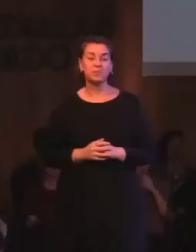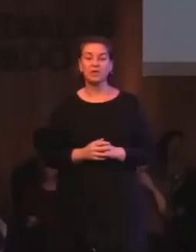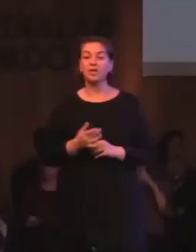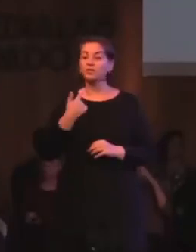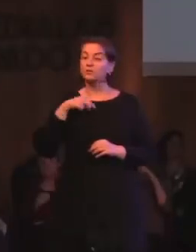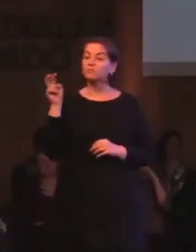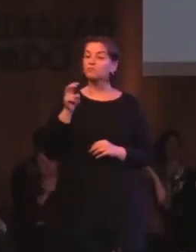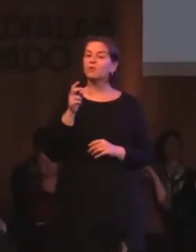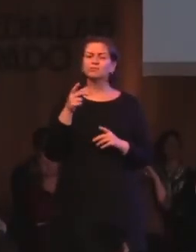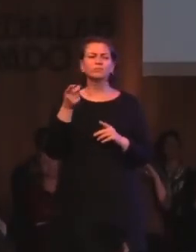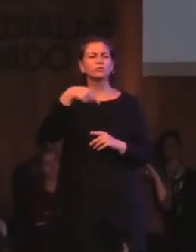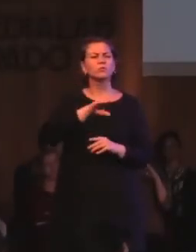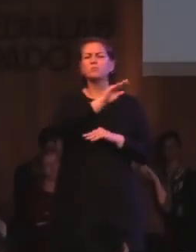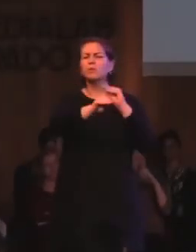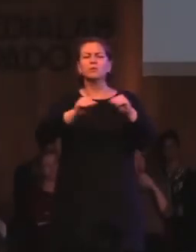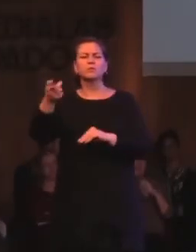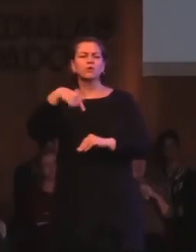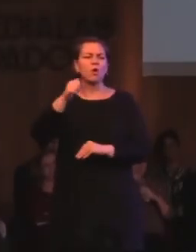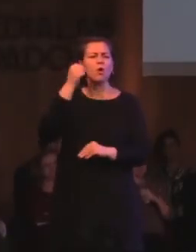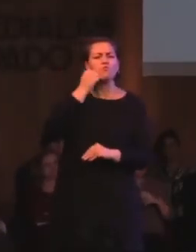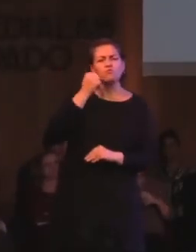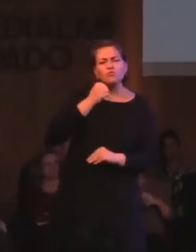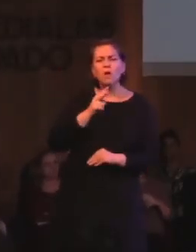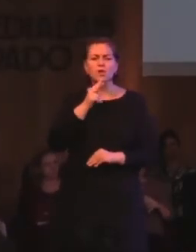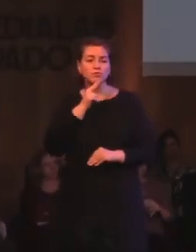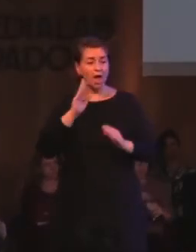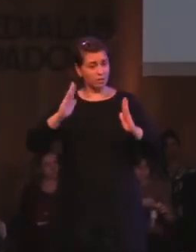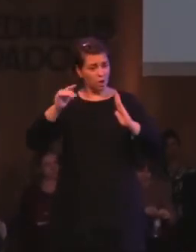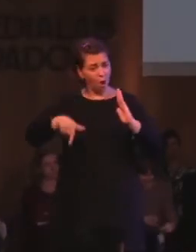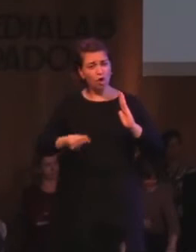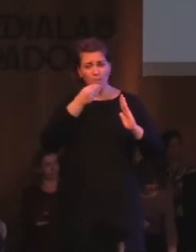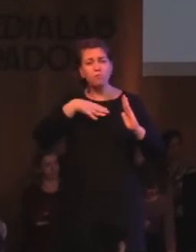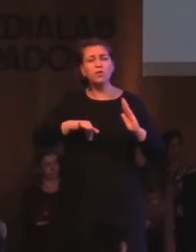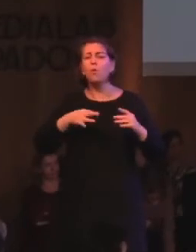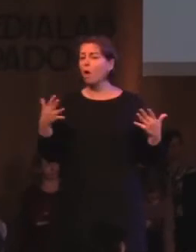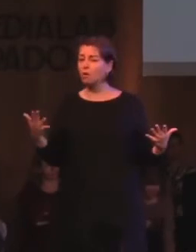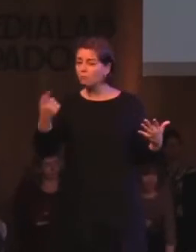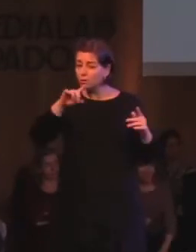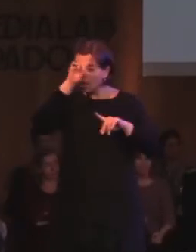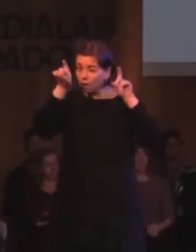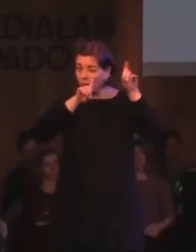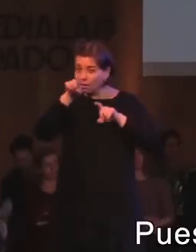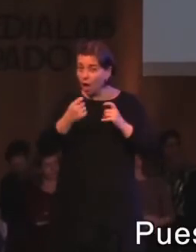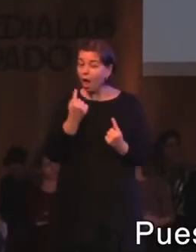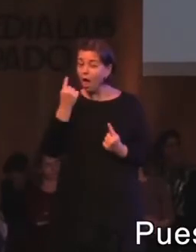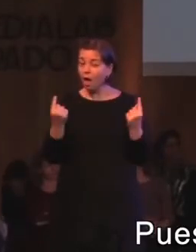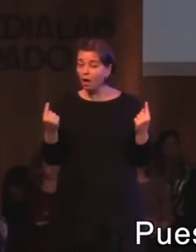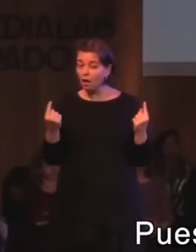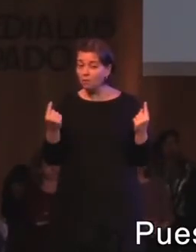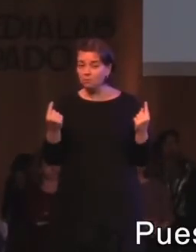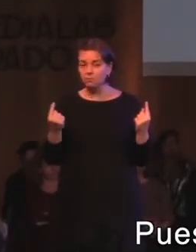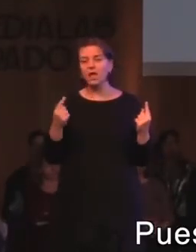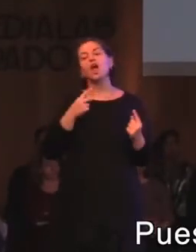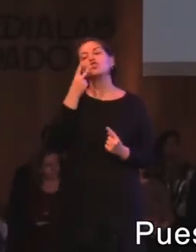yo vengo a preguntarles que frutas y verduras de temporada puedo comer hoy alguno de ustedes ha planteado esa pregunta pues bien en